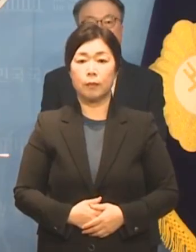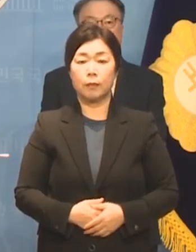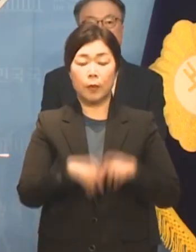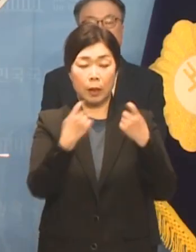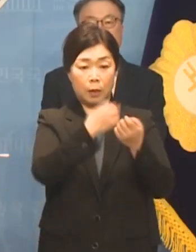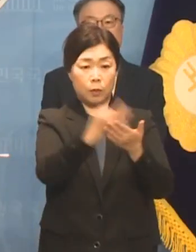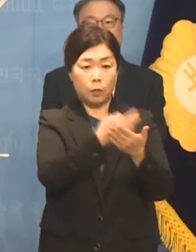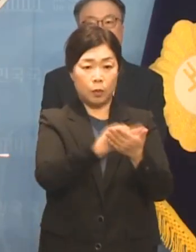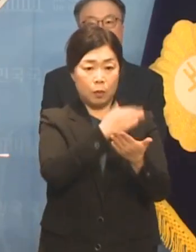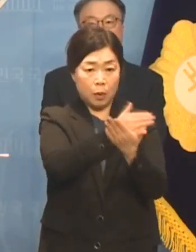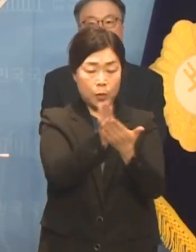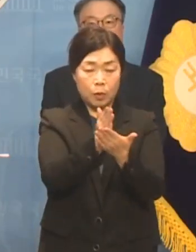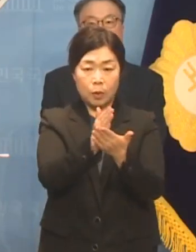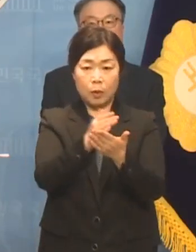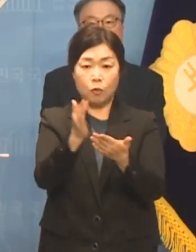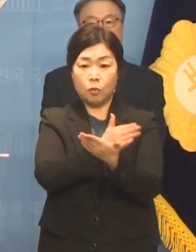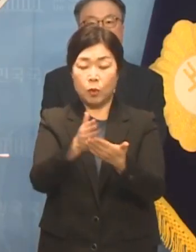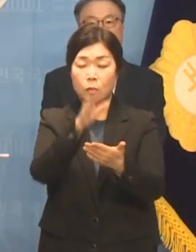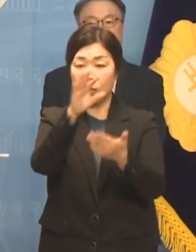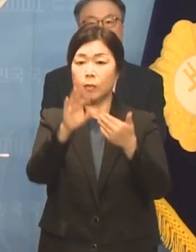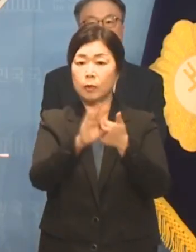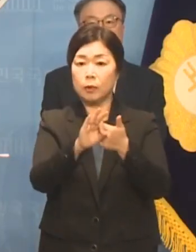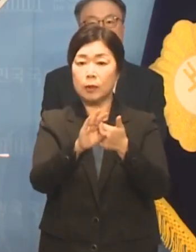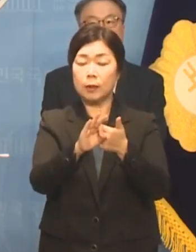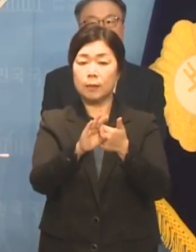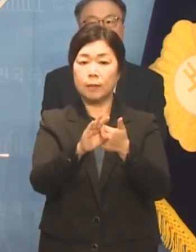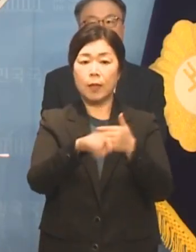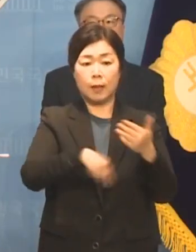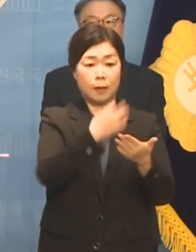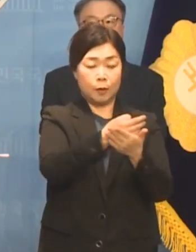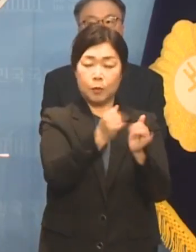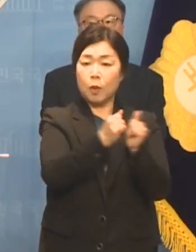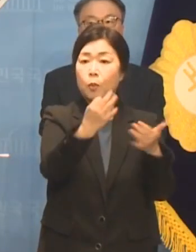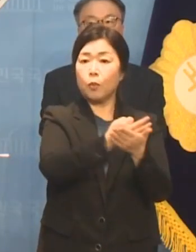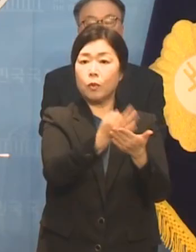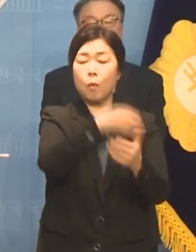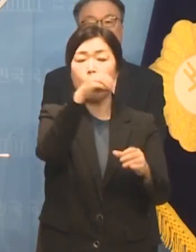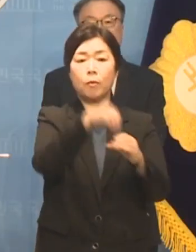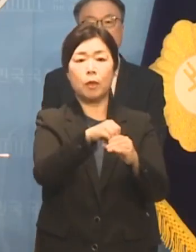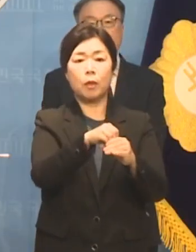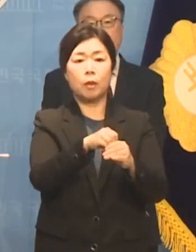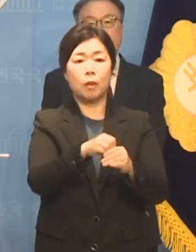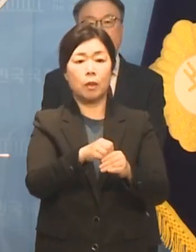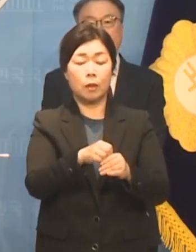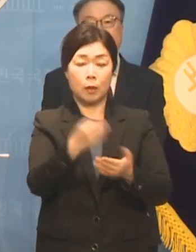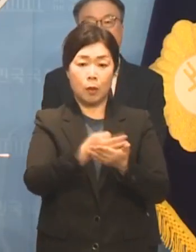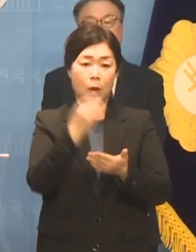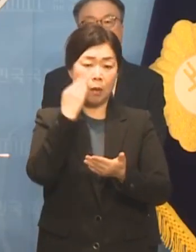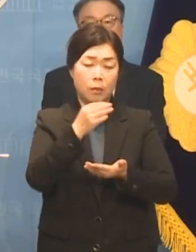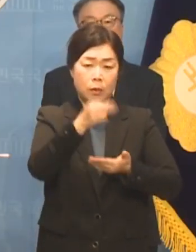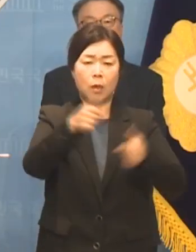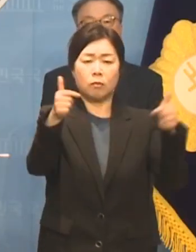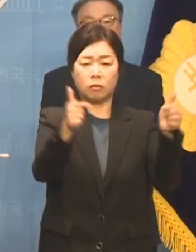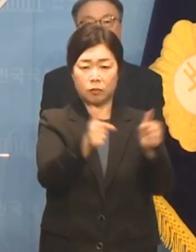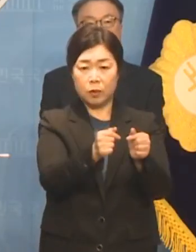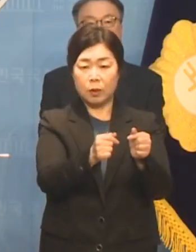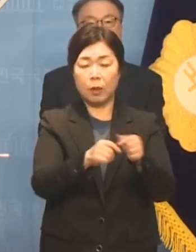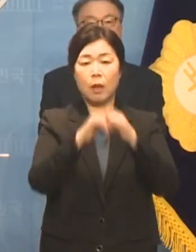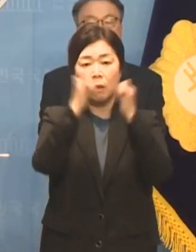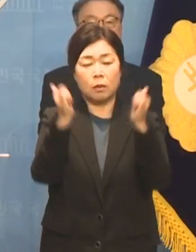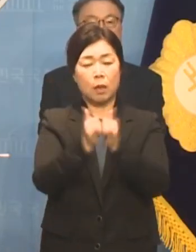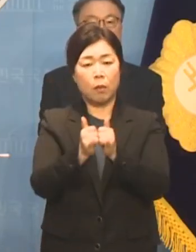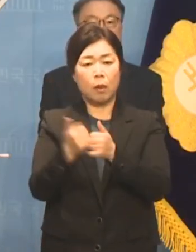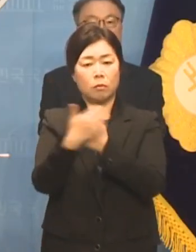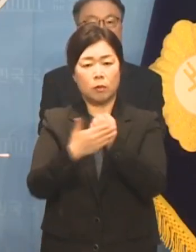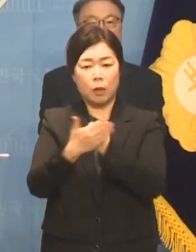가계소득원을 항목별로 구분해 보면 자영업자 소득이 포함된 영업잉여는 감소하는 반면